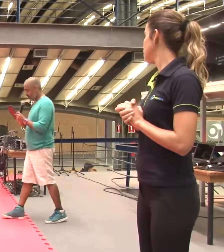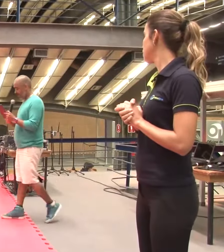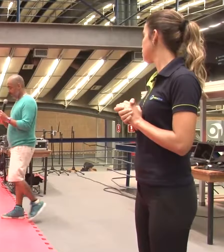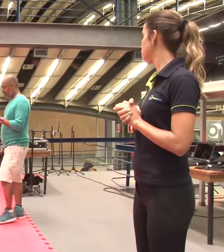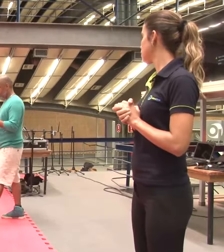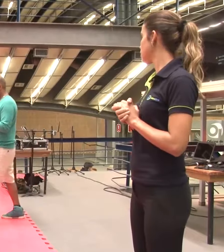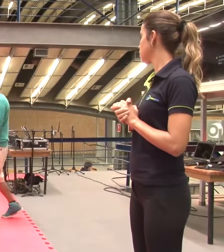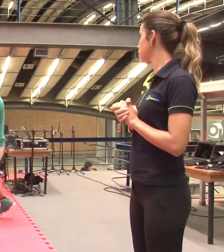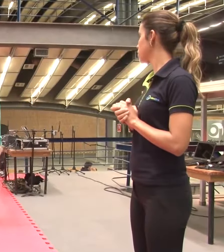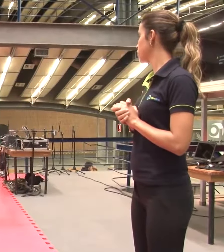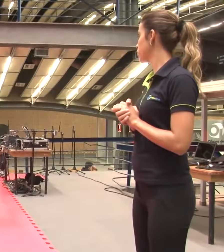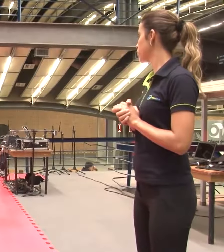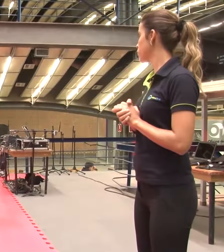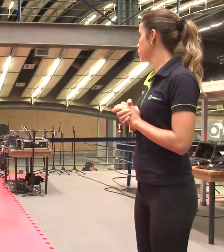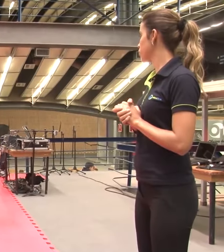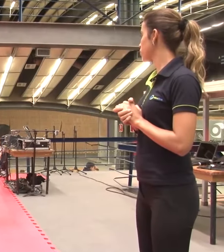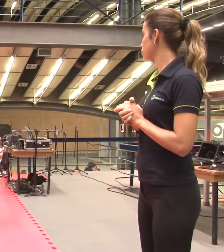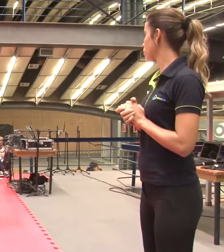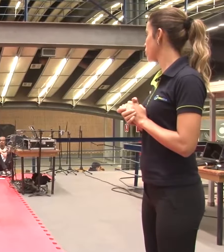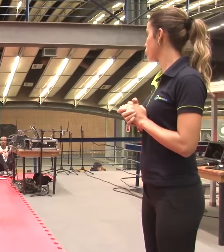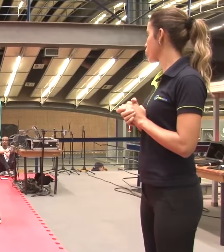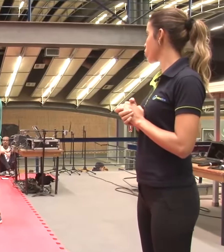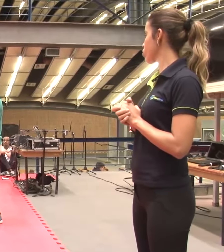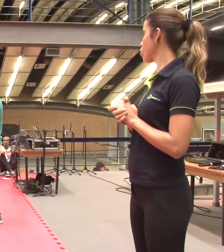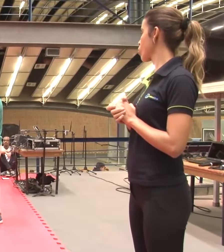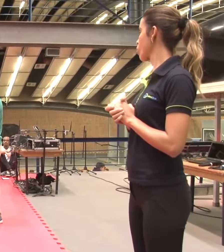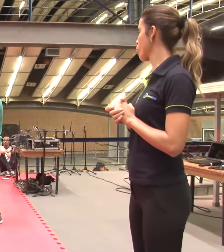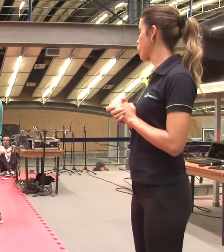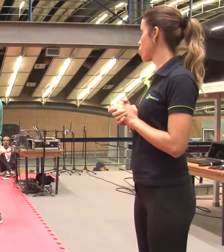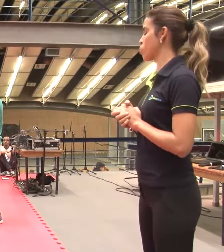Agora deixa eu só travar aqui que a gente já vê.